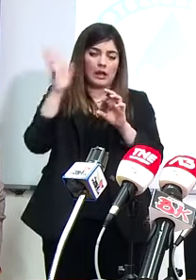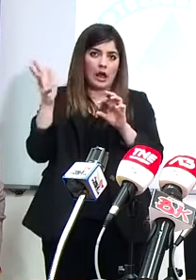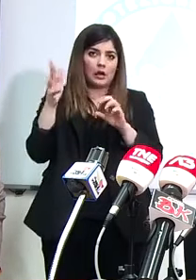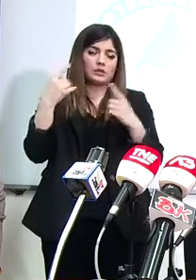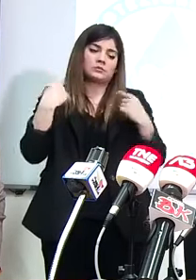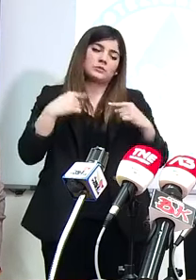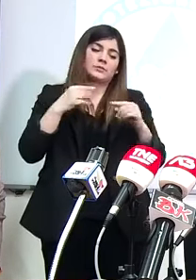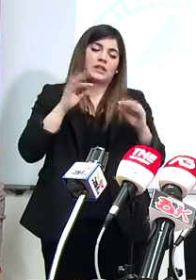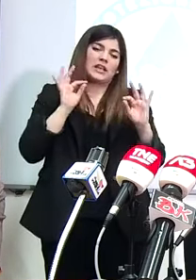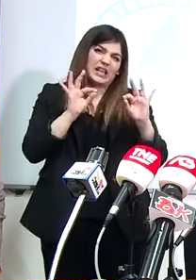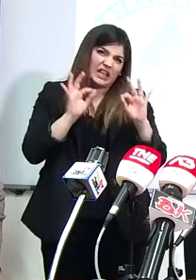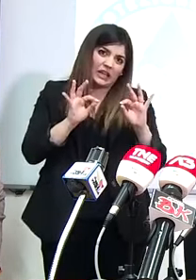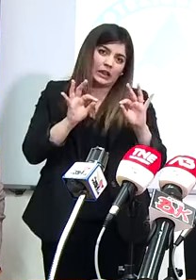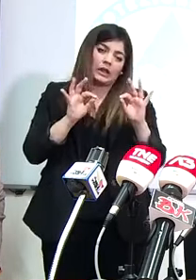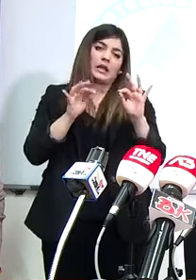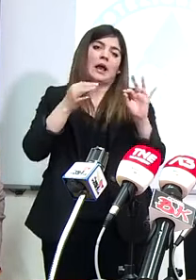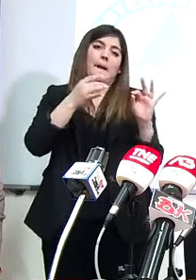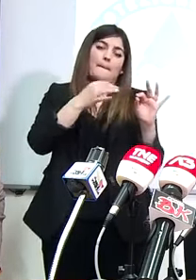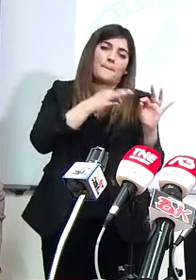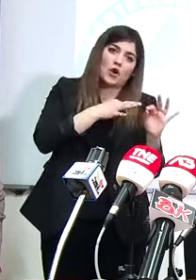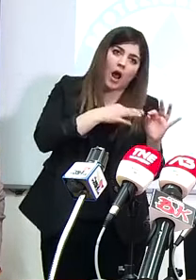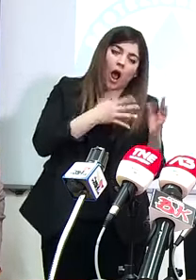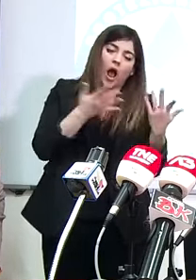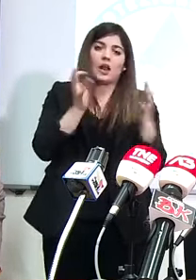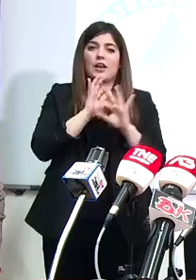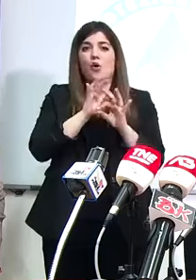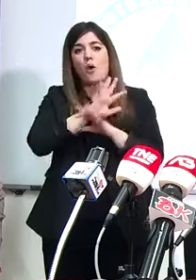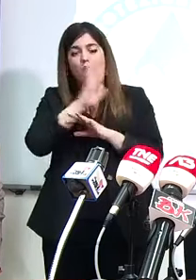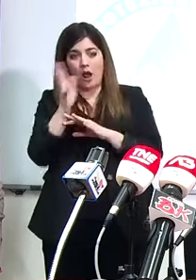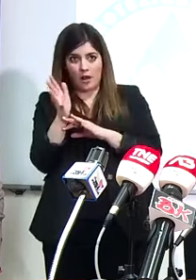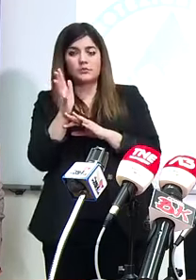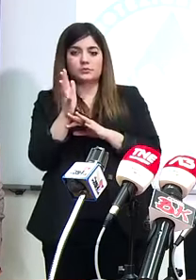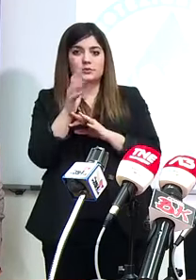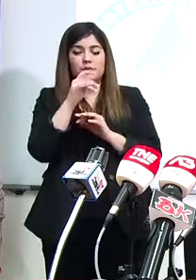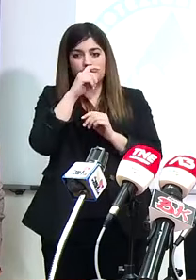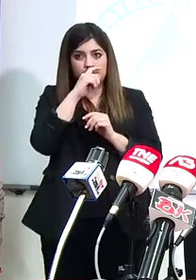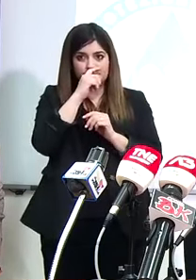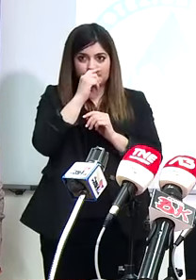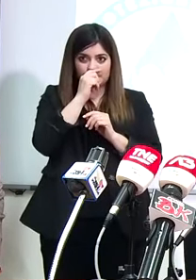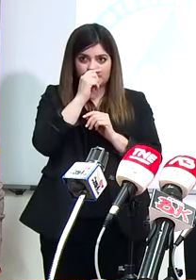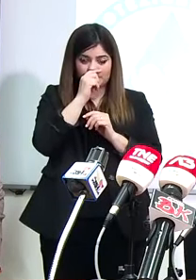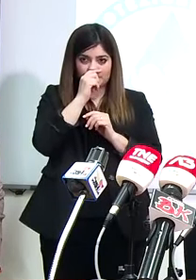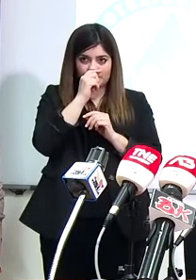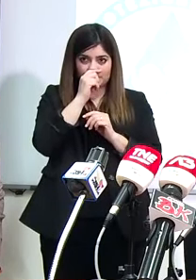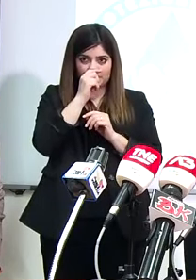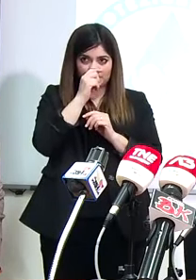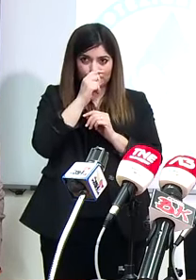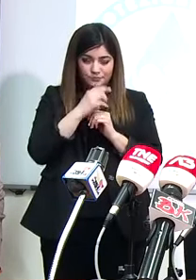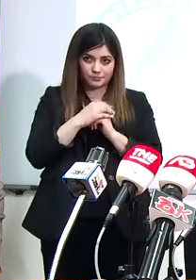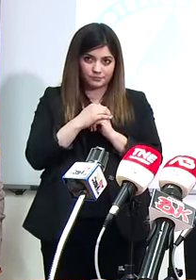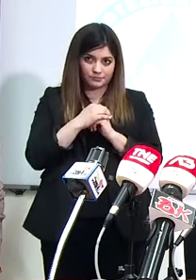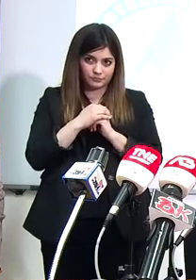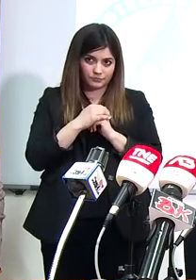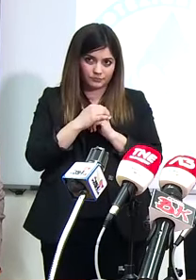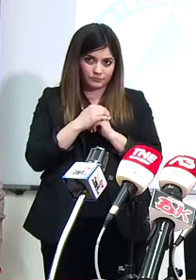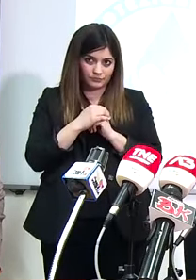morale li sottraiamo a qualcun altro è una situazione o fatah lei sta pensando di dire